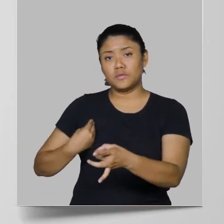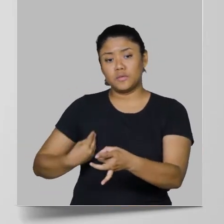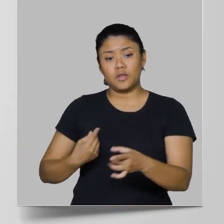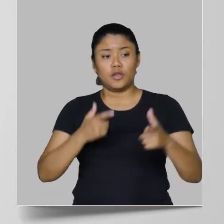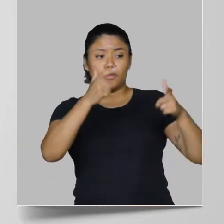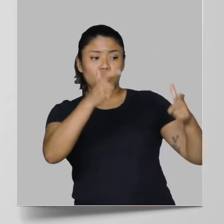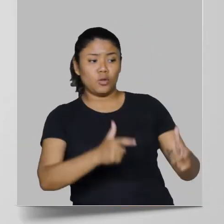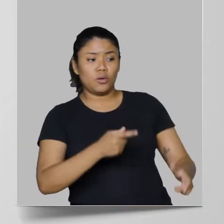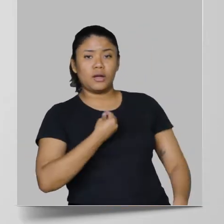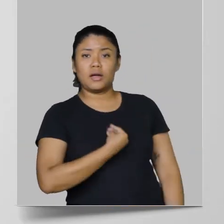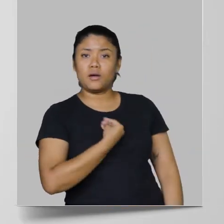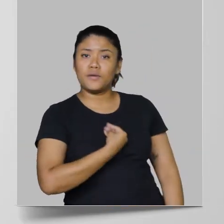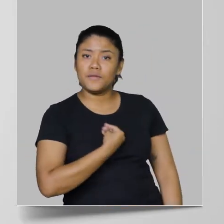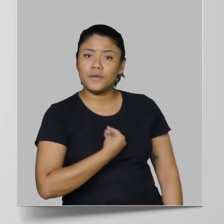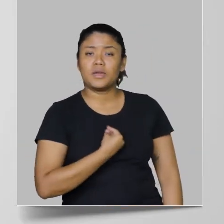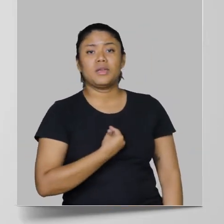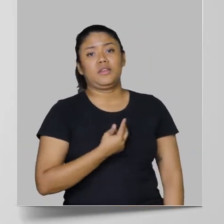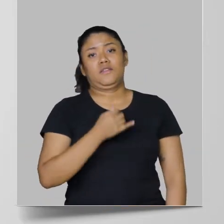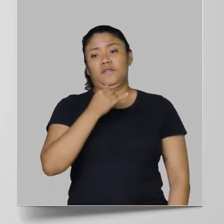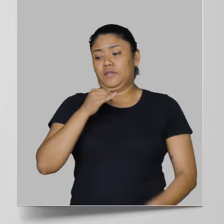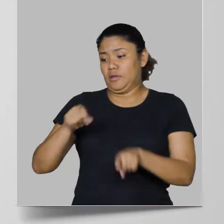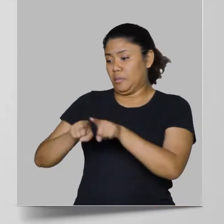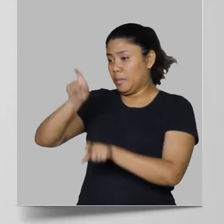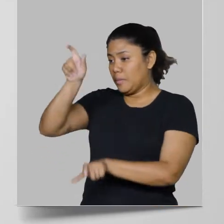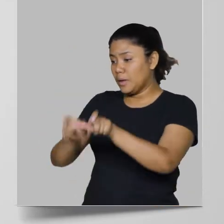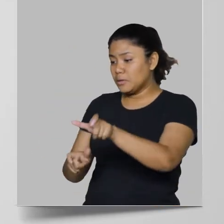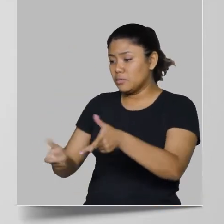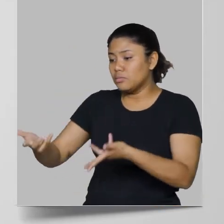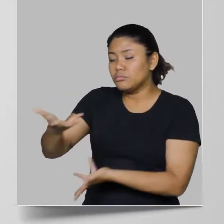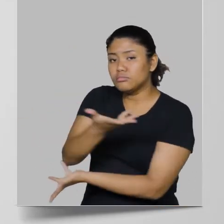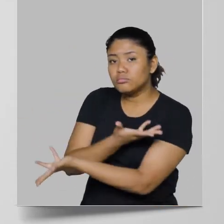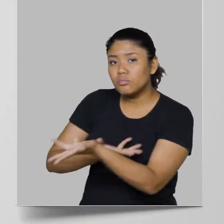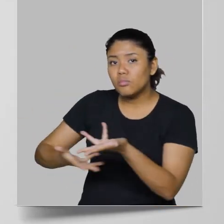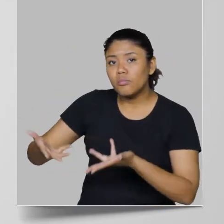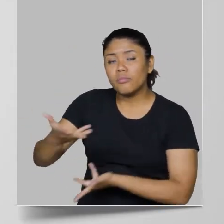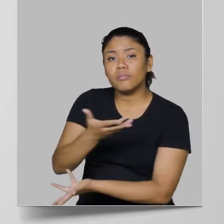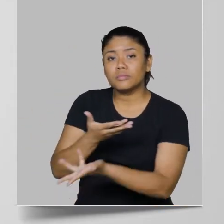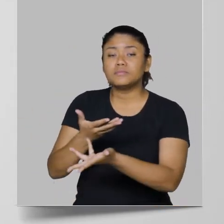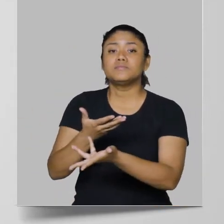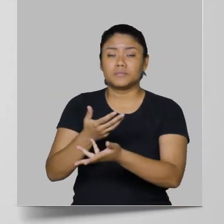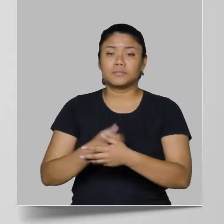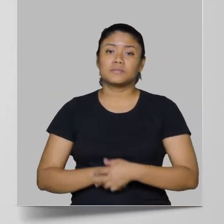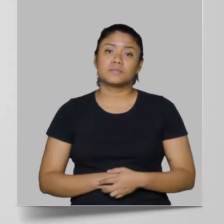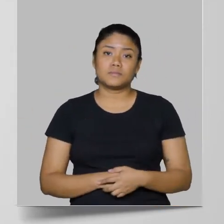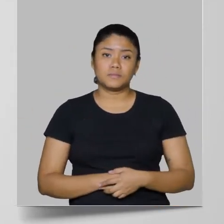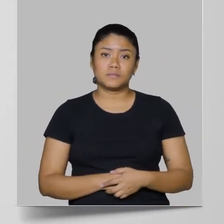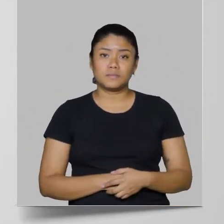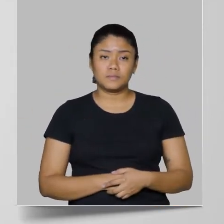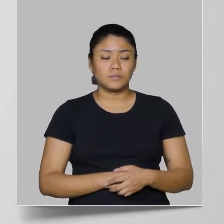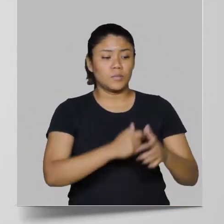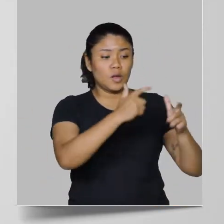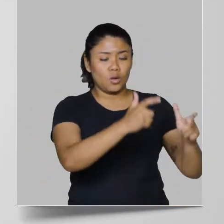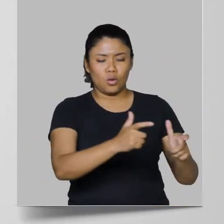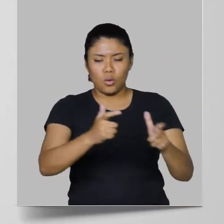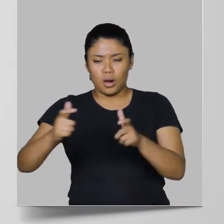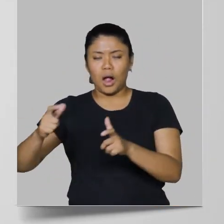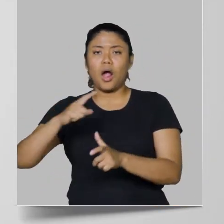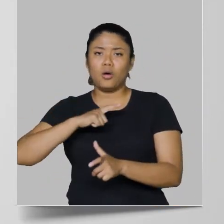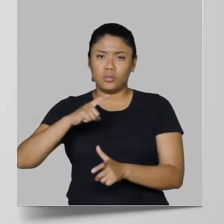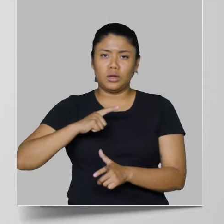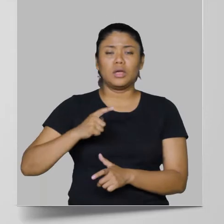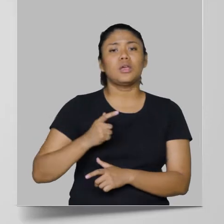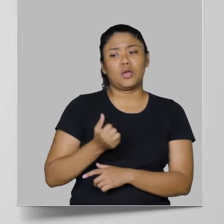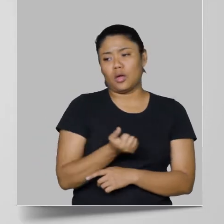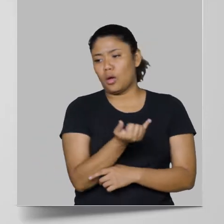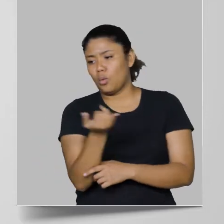tô me relacionando, porque realmente nos espaços que já são mais acolhedores,